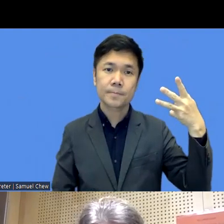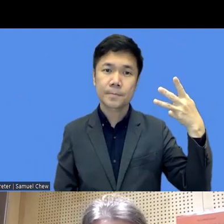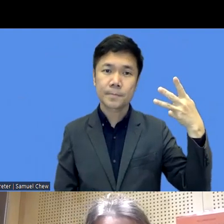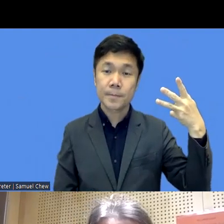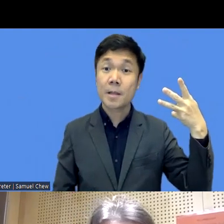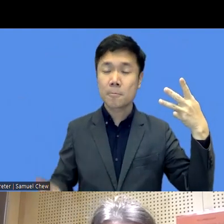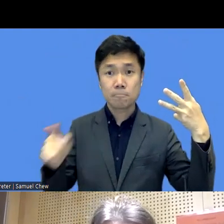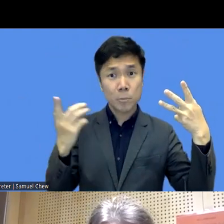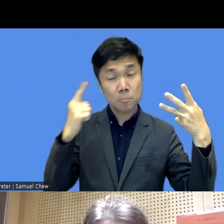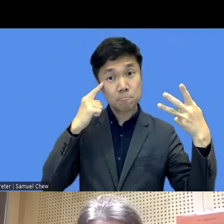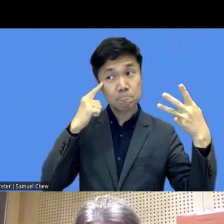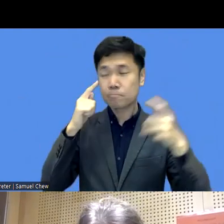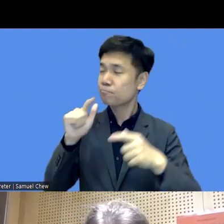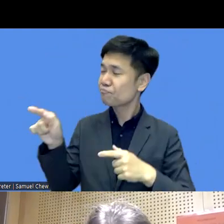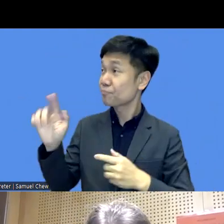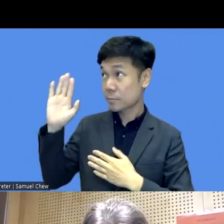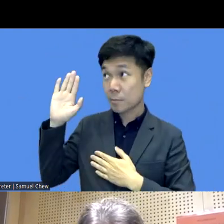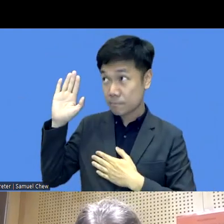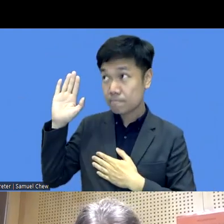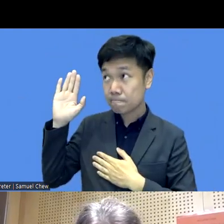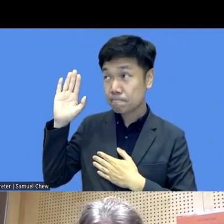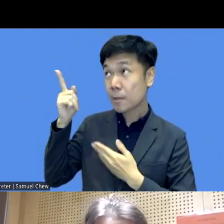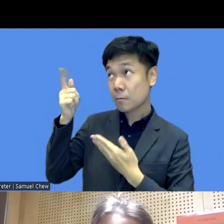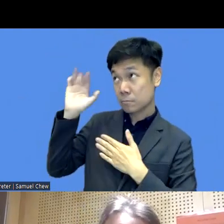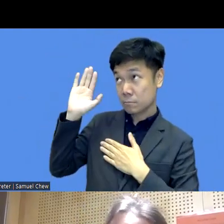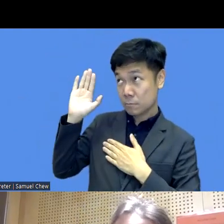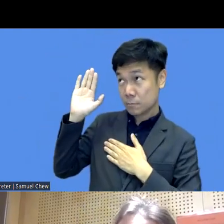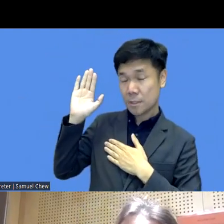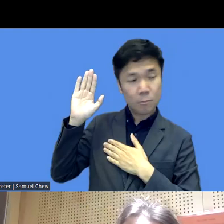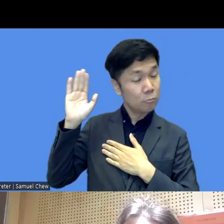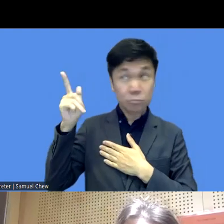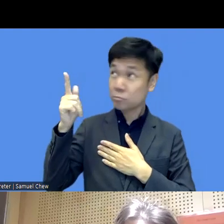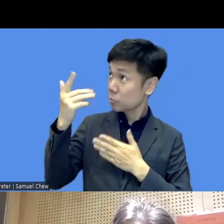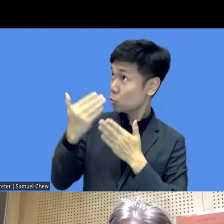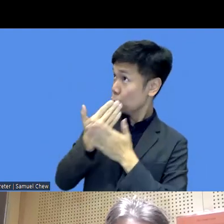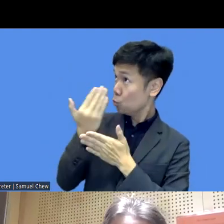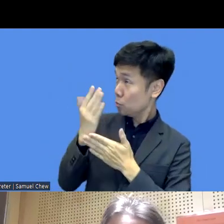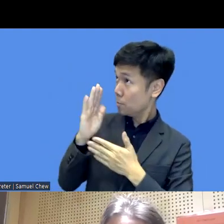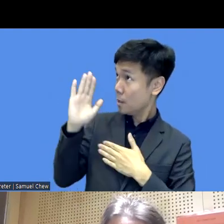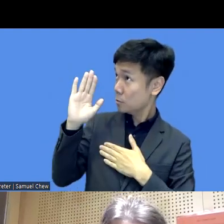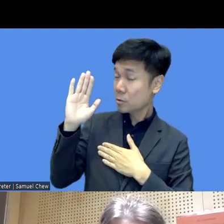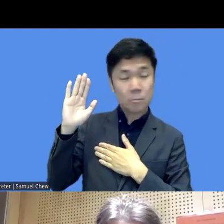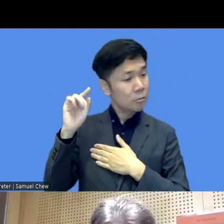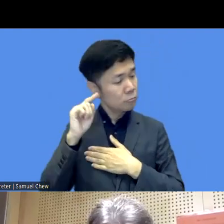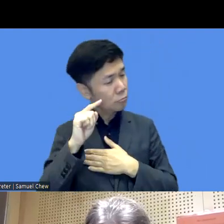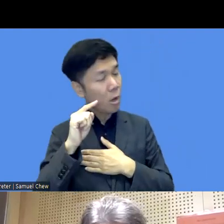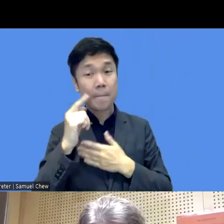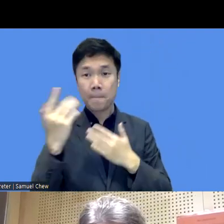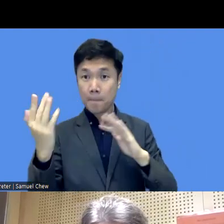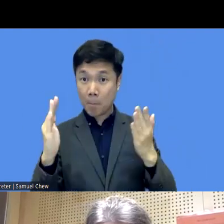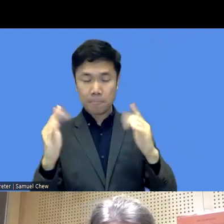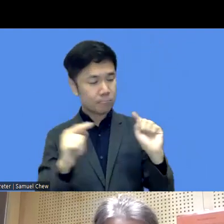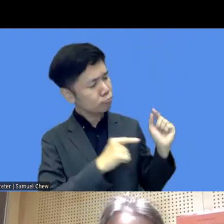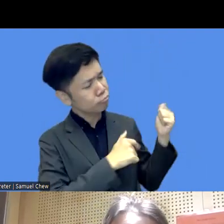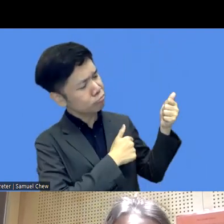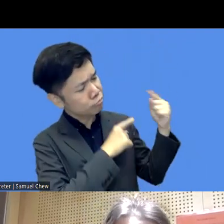la distinción entre los plegados. Tenemos que identificar